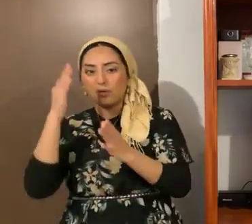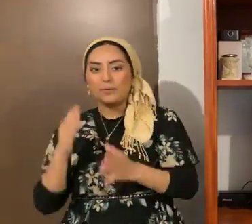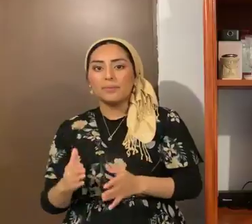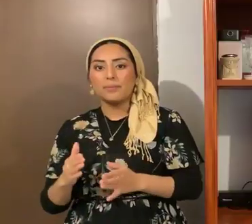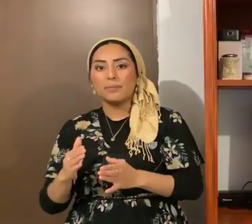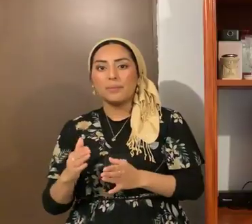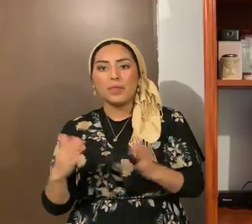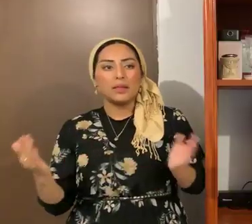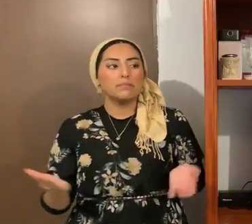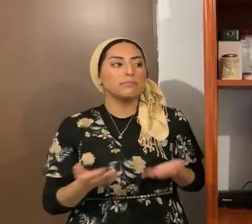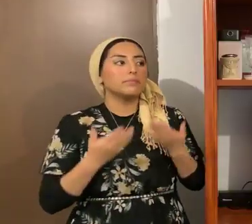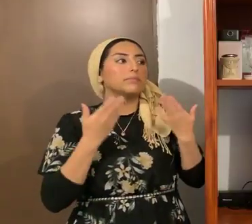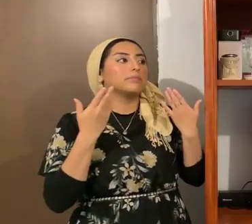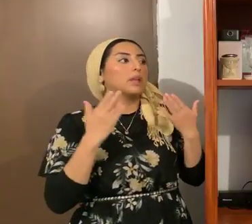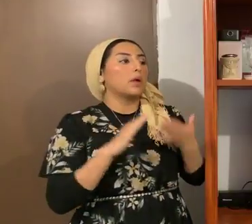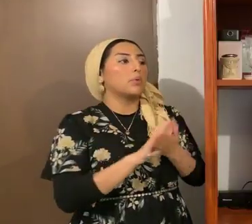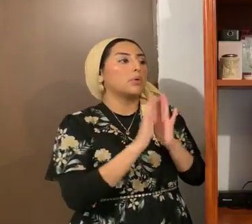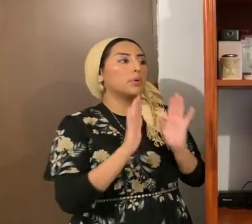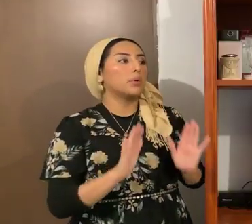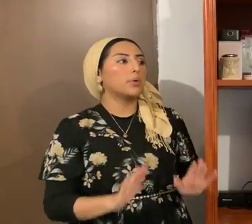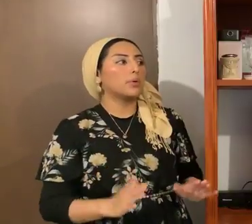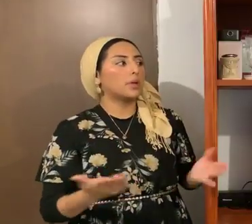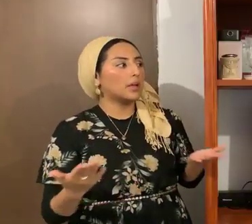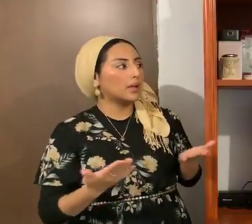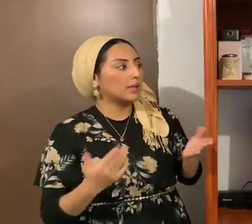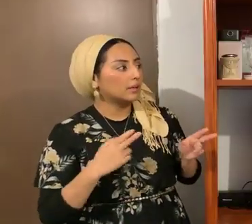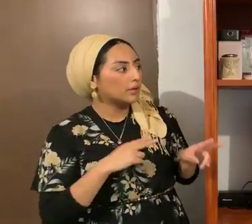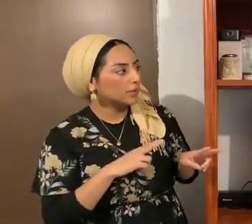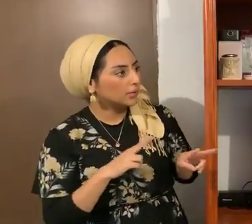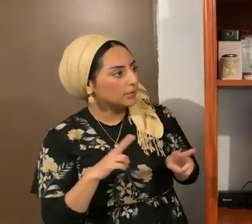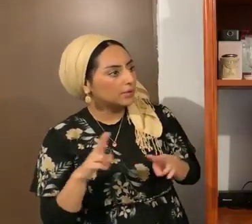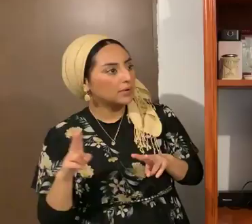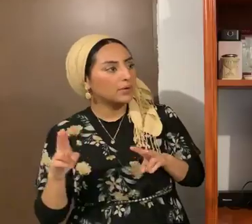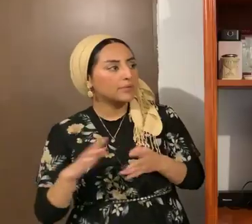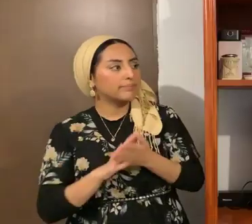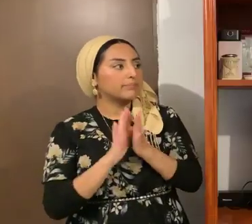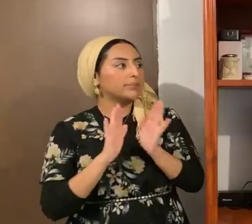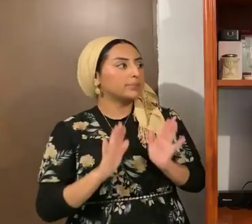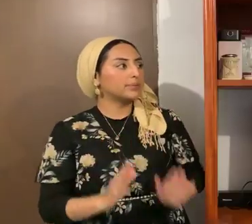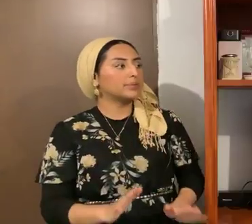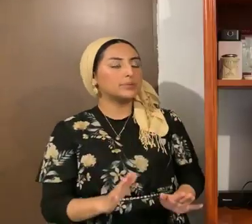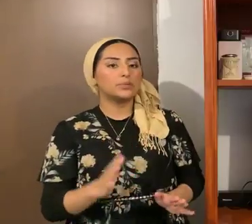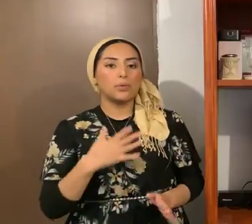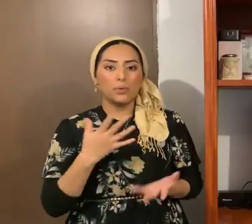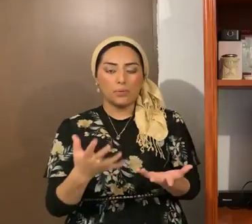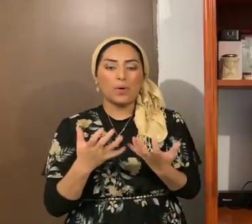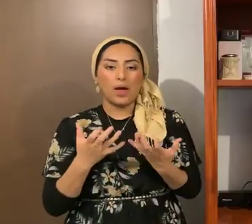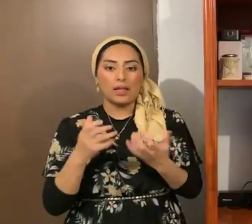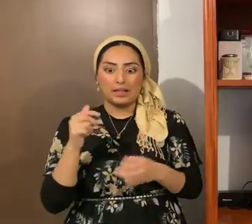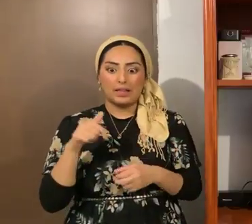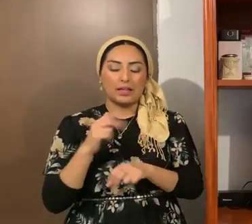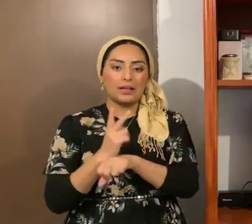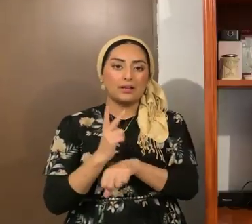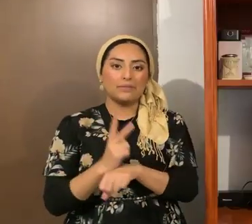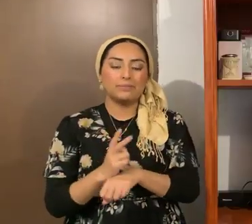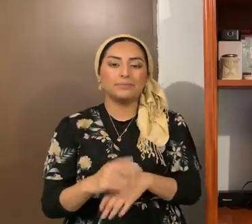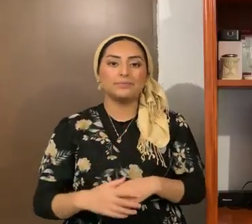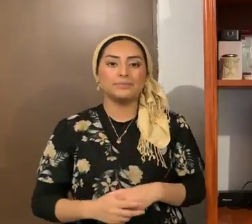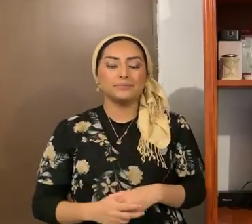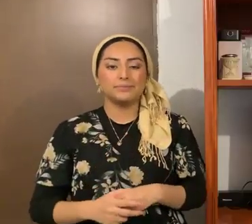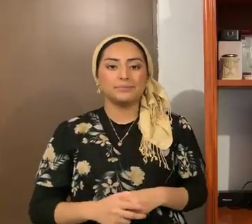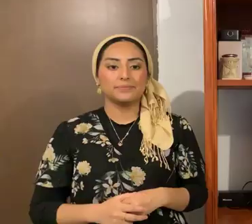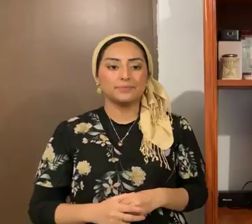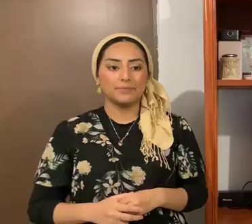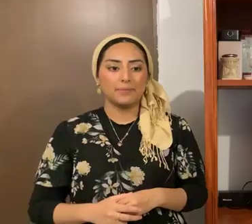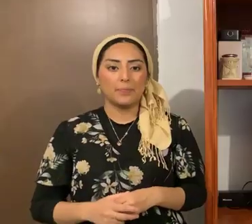se respira aire de shalom, aire de paz. Eso es lo que queremos en esta Kehilá. Eso es lo